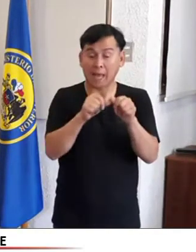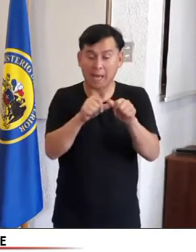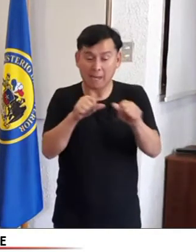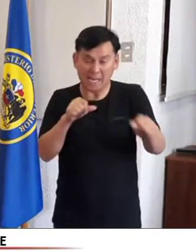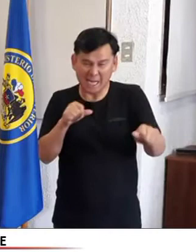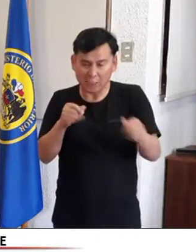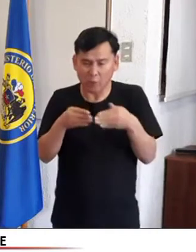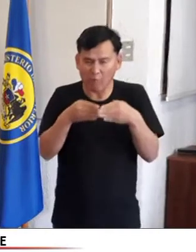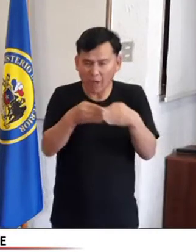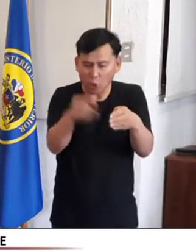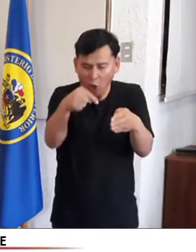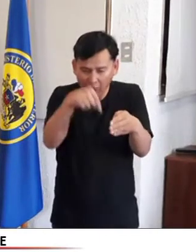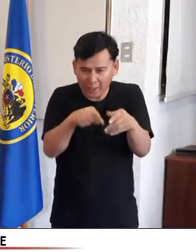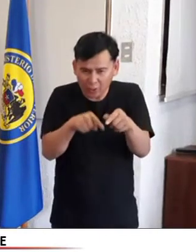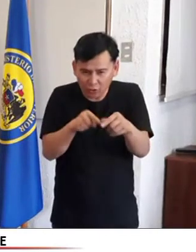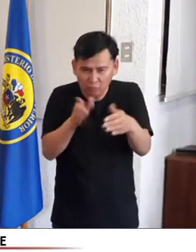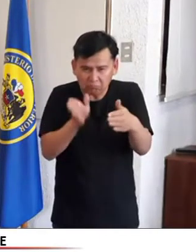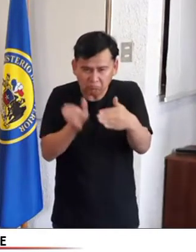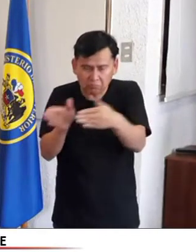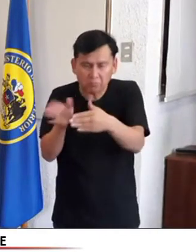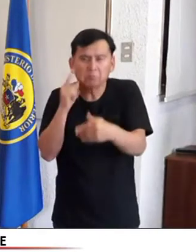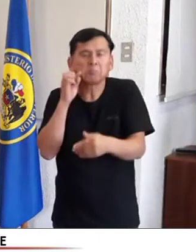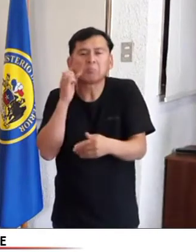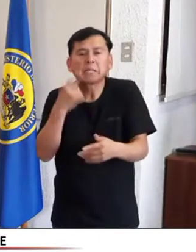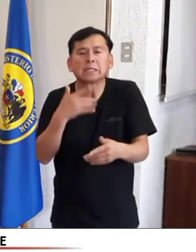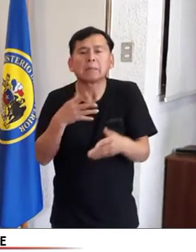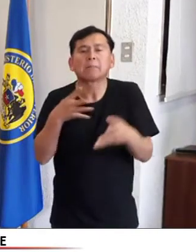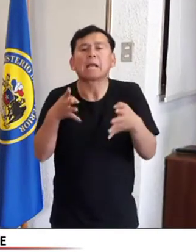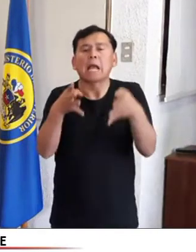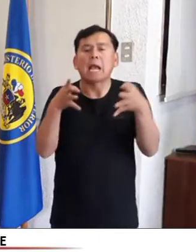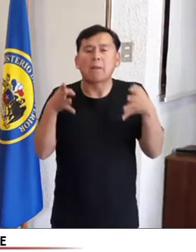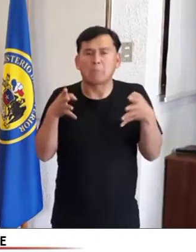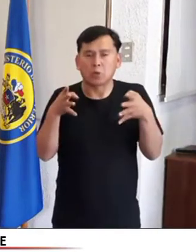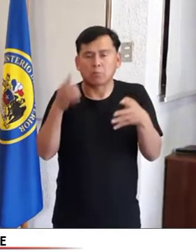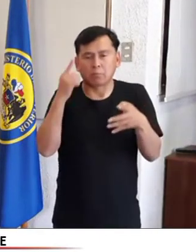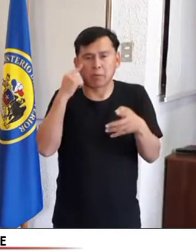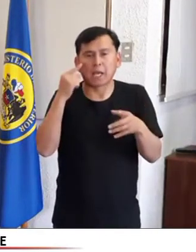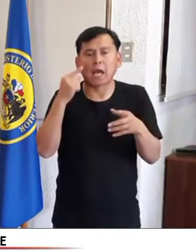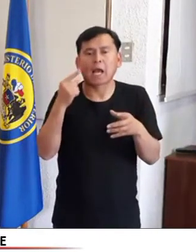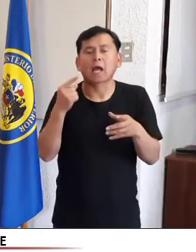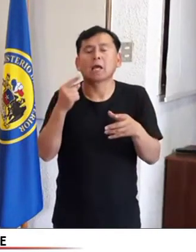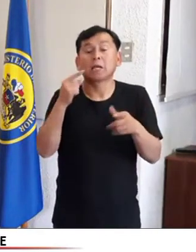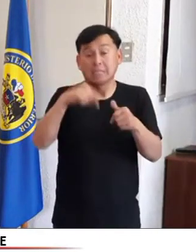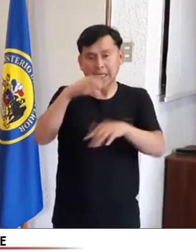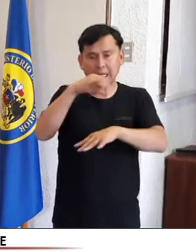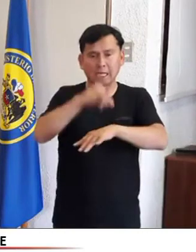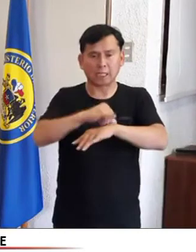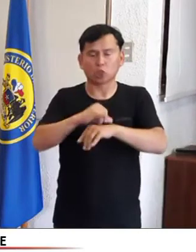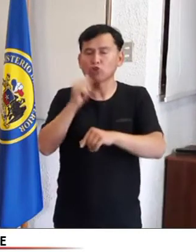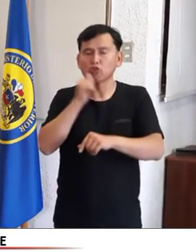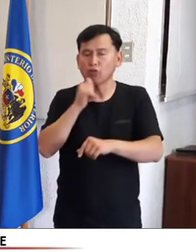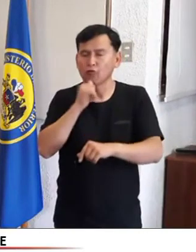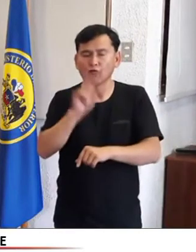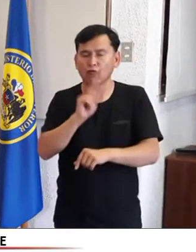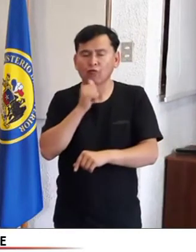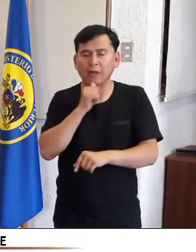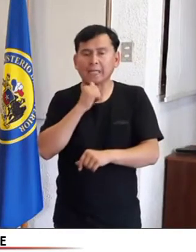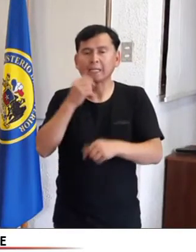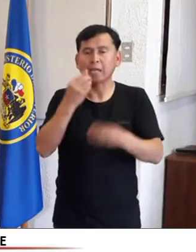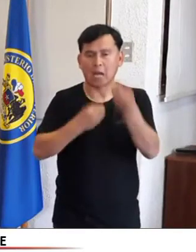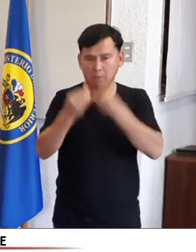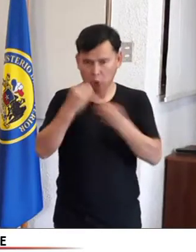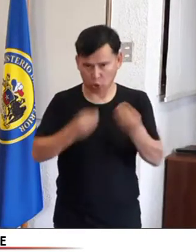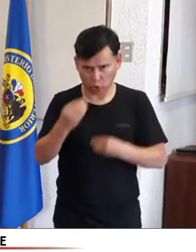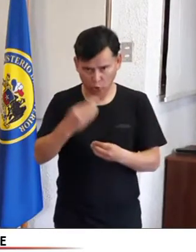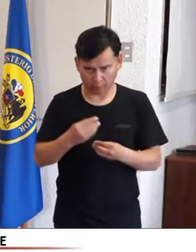lineales que tienen estas barcazas van a estar destinadas a la cadena logística de abastecimiento de nuestra región. Esperamos con